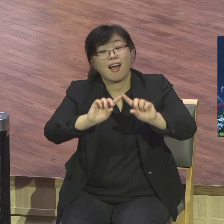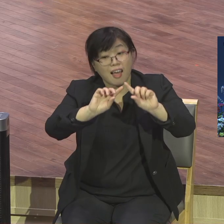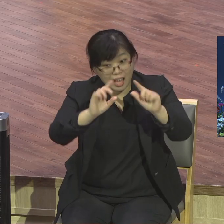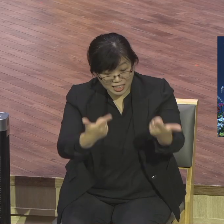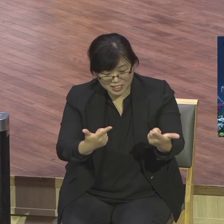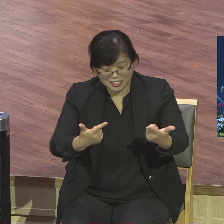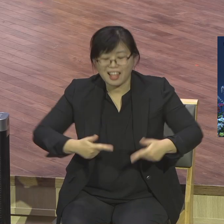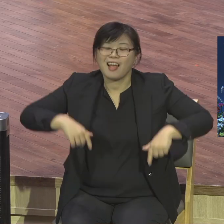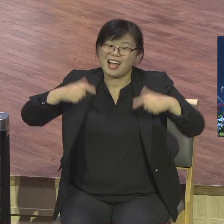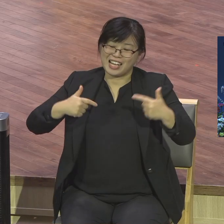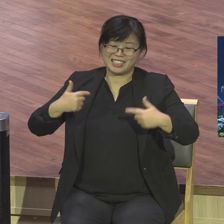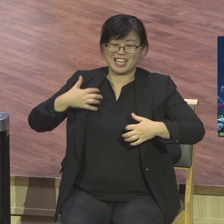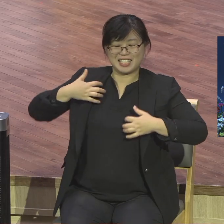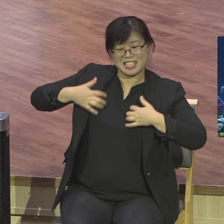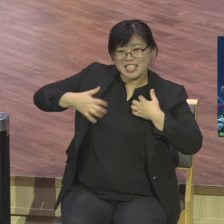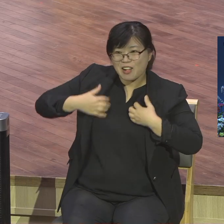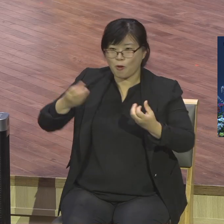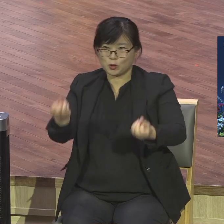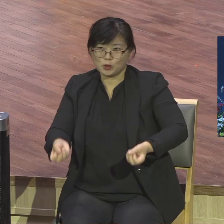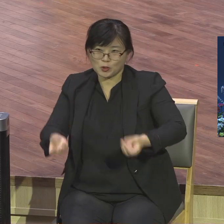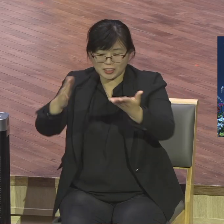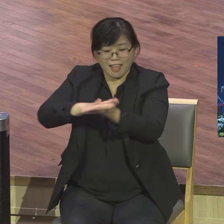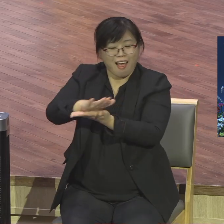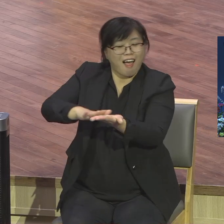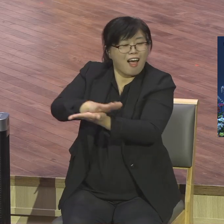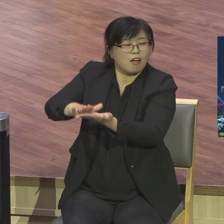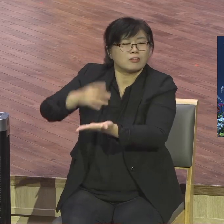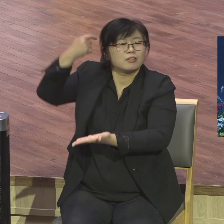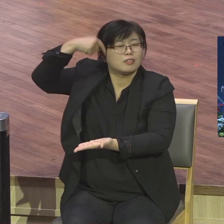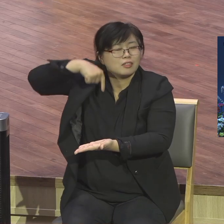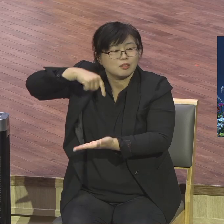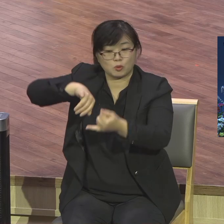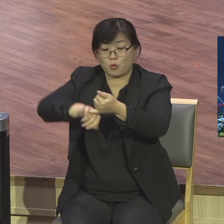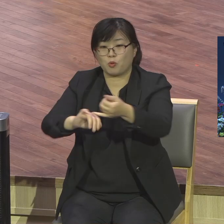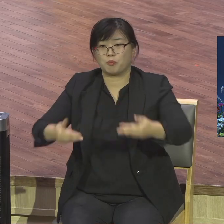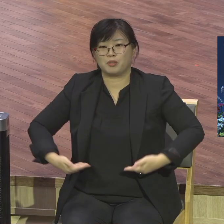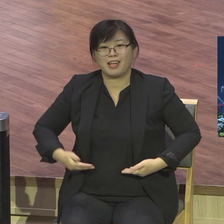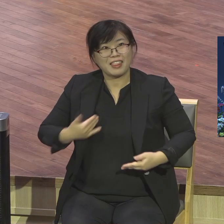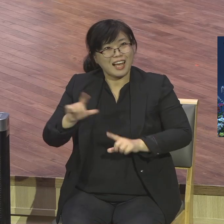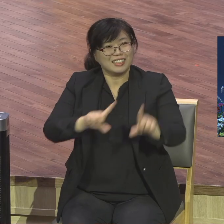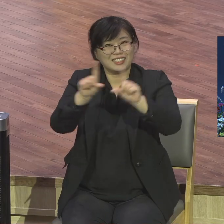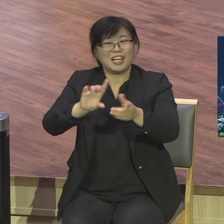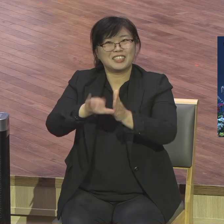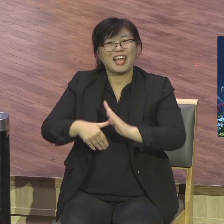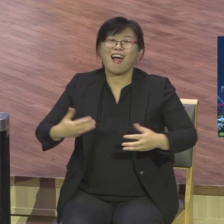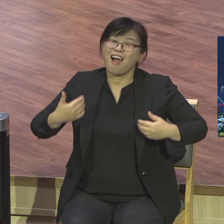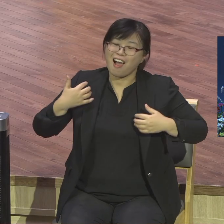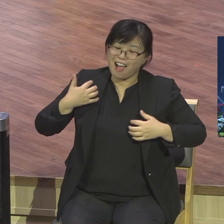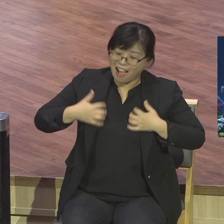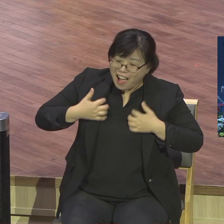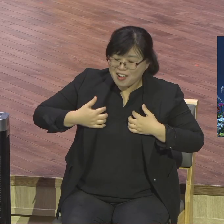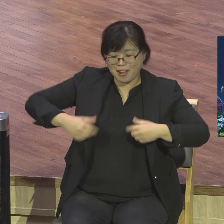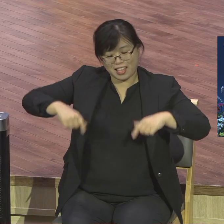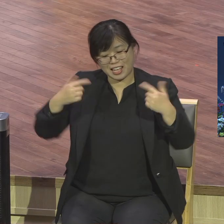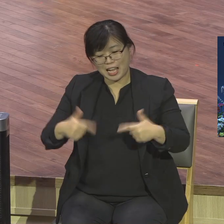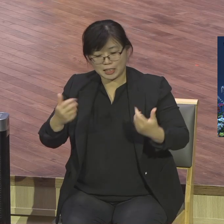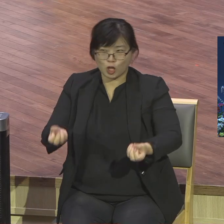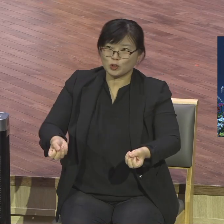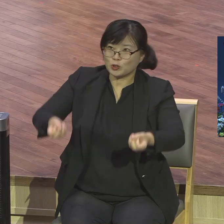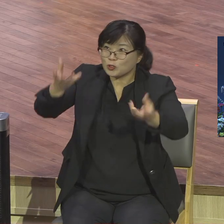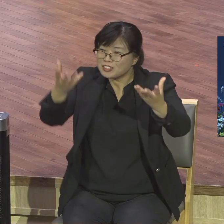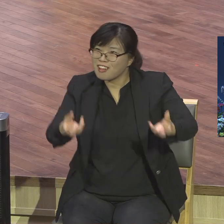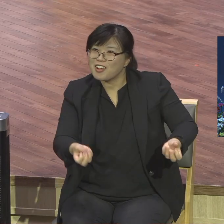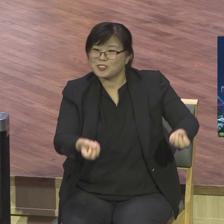축제의 여정이래요. 축제. 매일 사는 게 축제야. 축제. 아멘. 축제라니까요. 축제.